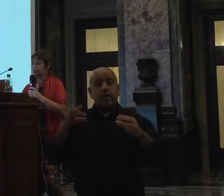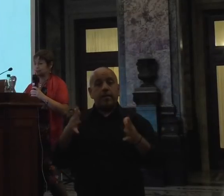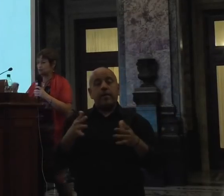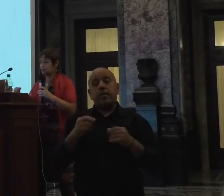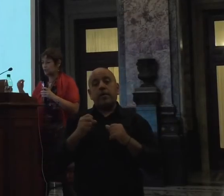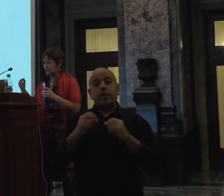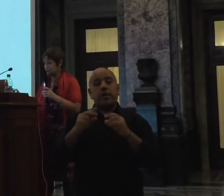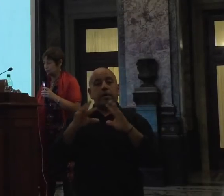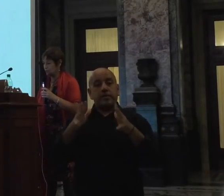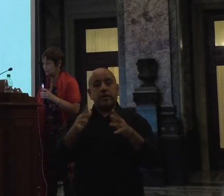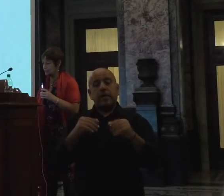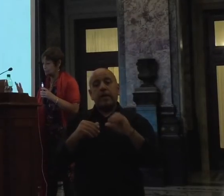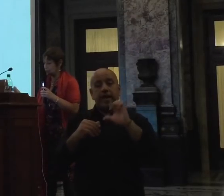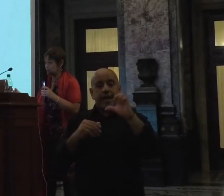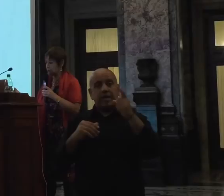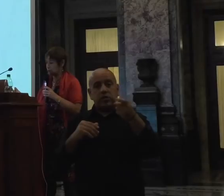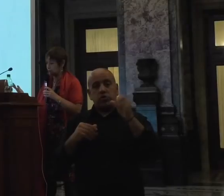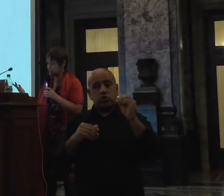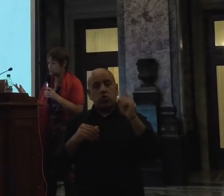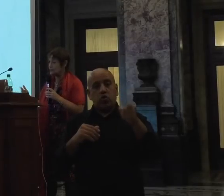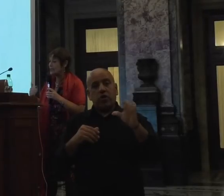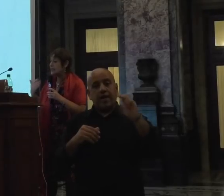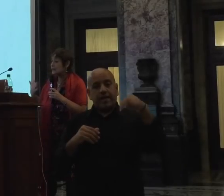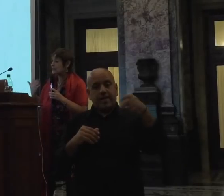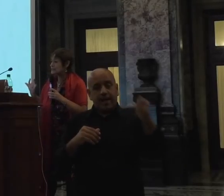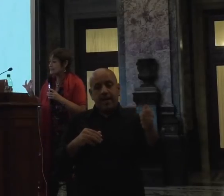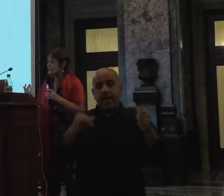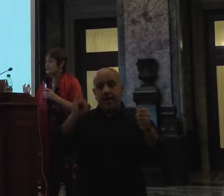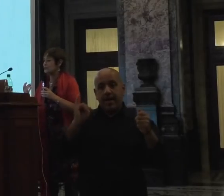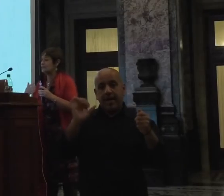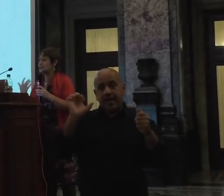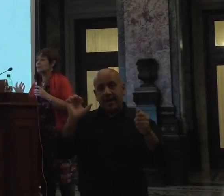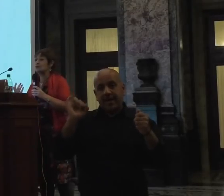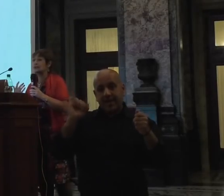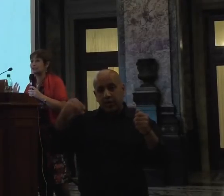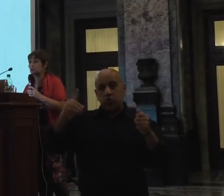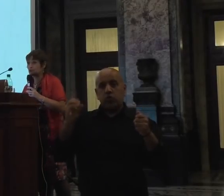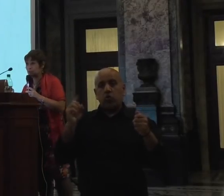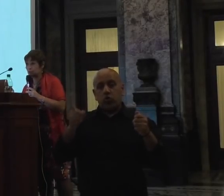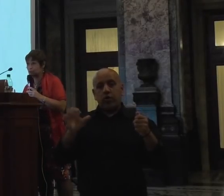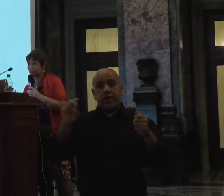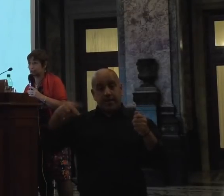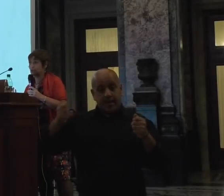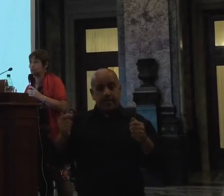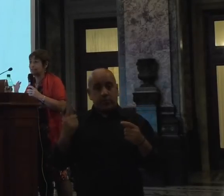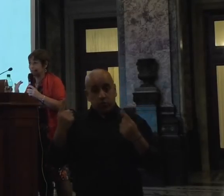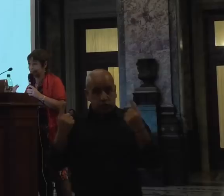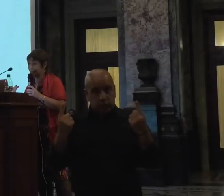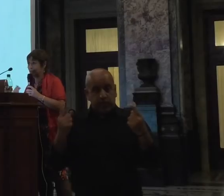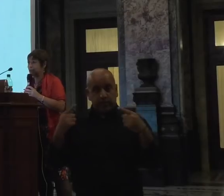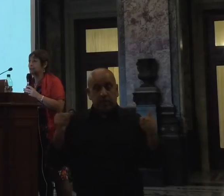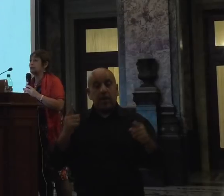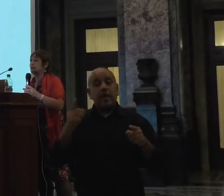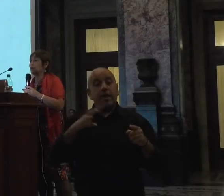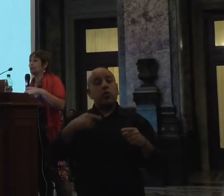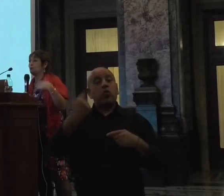como dije, es exógena y endógena. Les voy a contar un poco más de eso. Pero antes de hacer eso, también quiero mencionar que hay otros tipos de atención